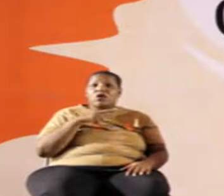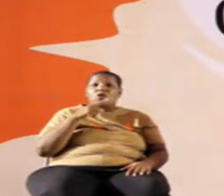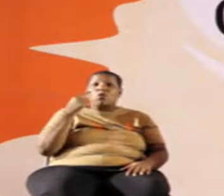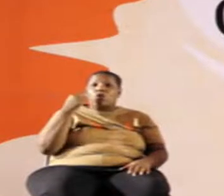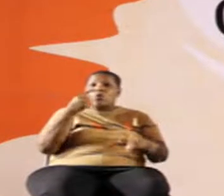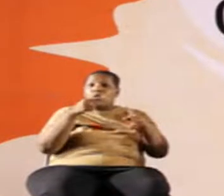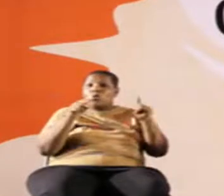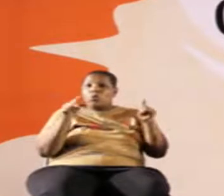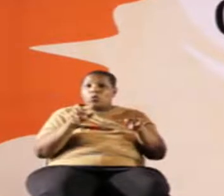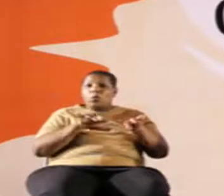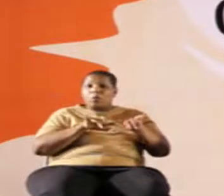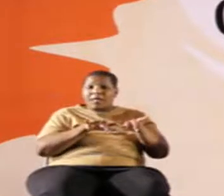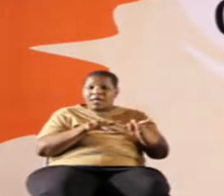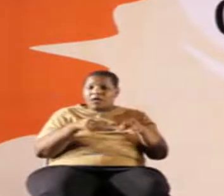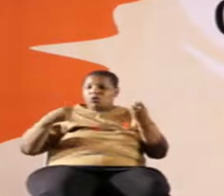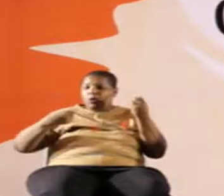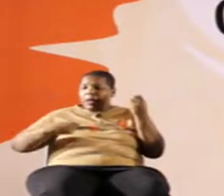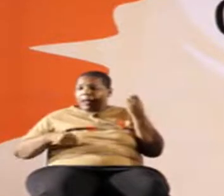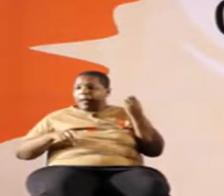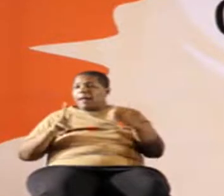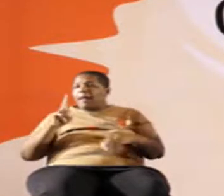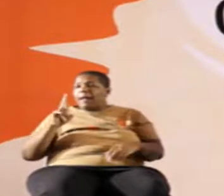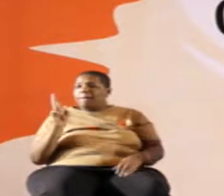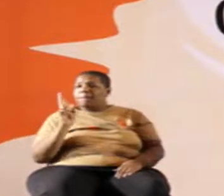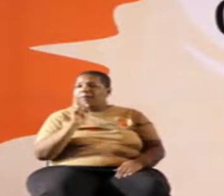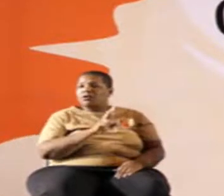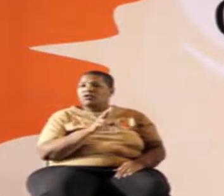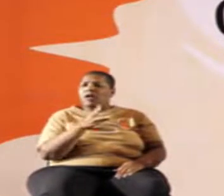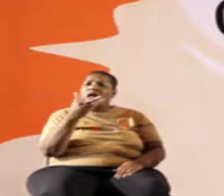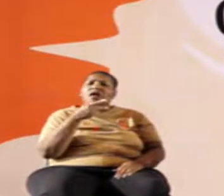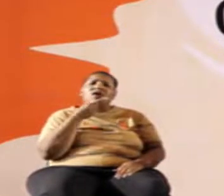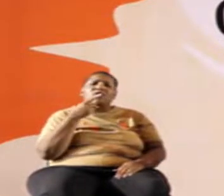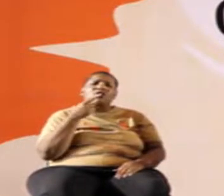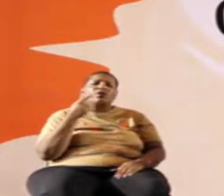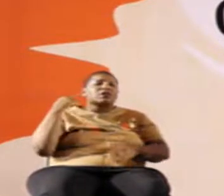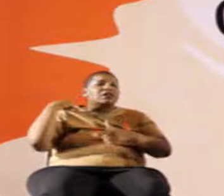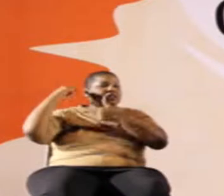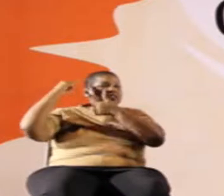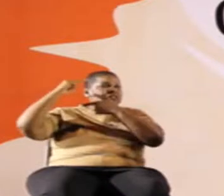tan, o piano, e o baixo responde, tan, tan. O que ela está dizendo da tradição?